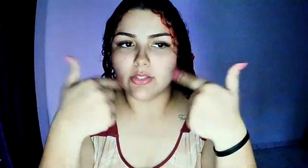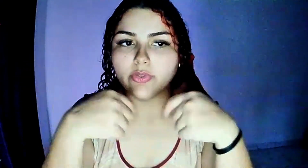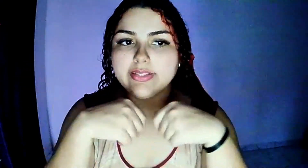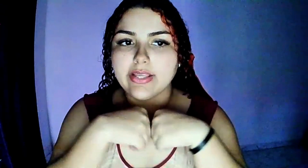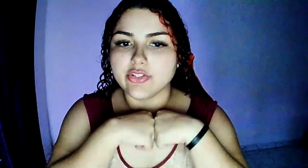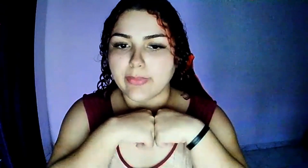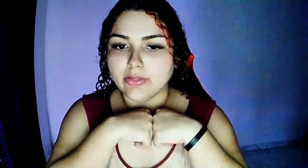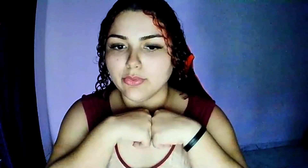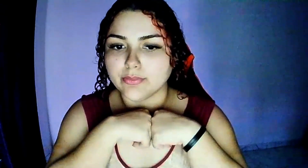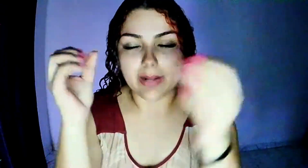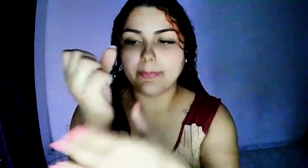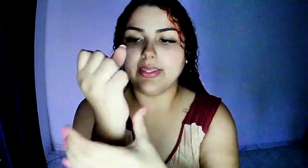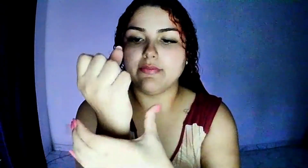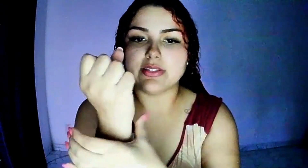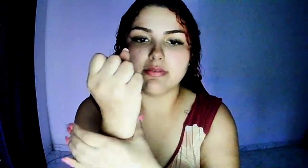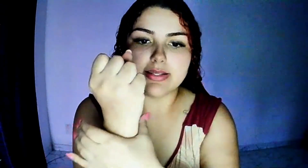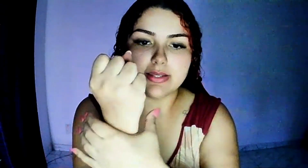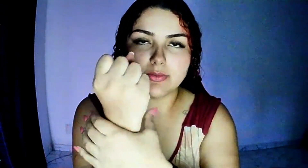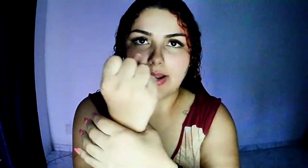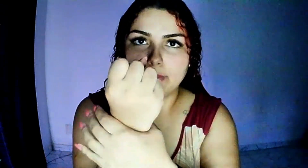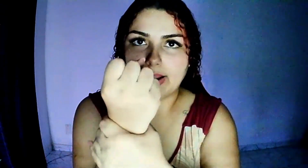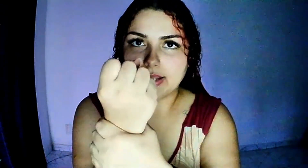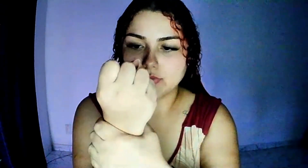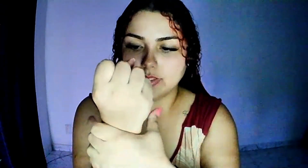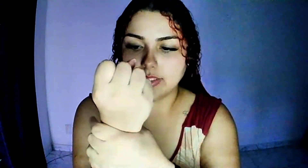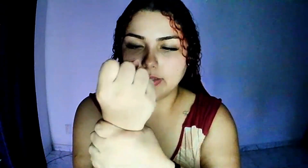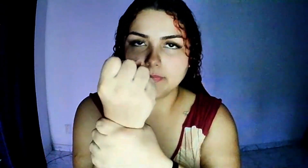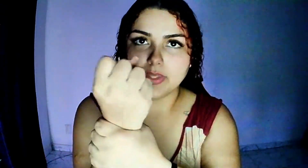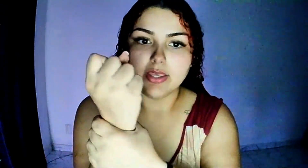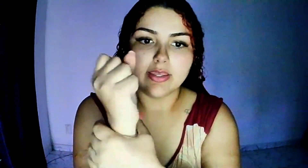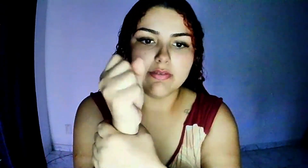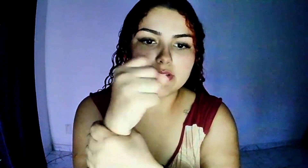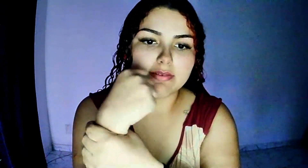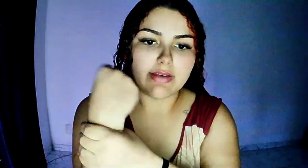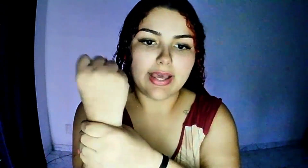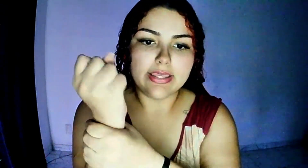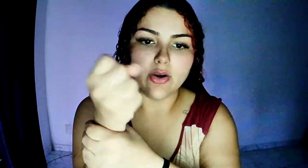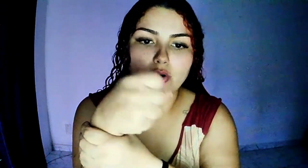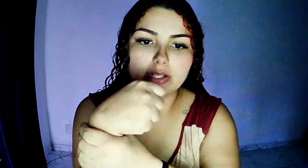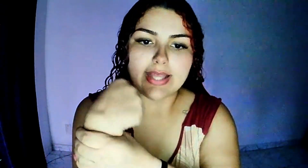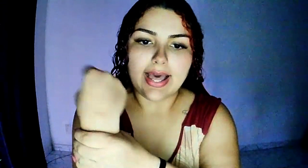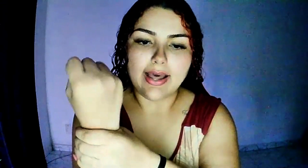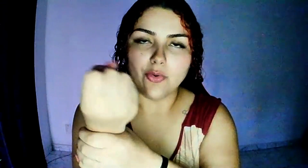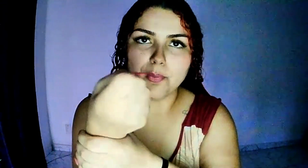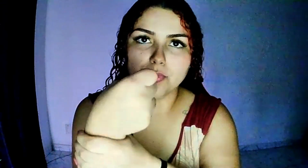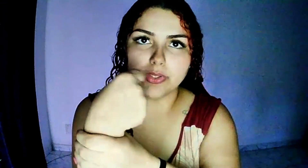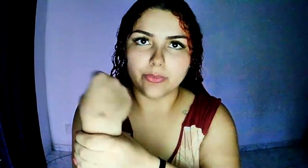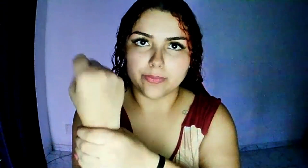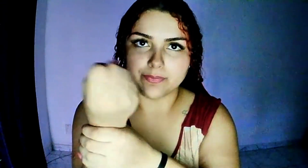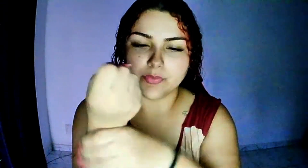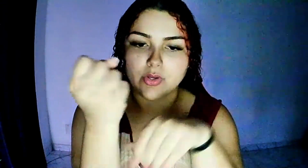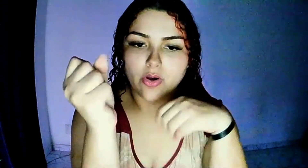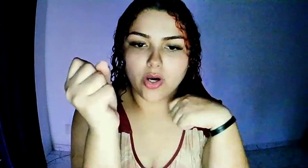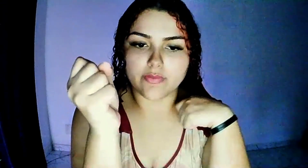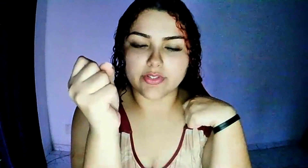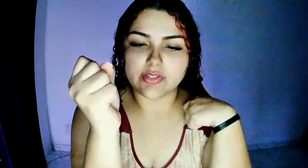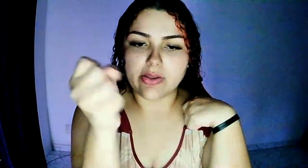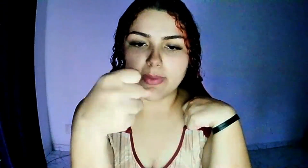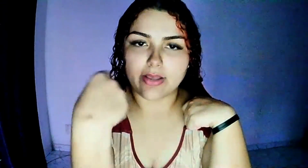no entendimento. Na terapia, você vai segurar o braço aqui e você vai rodar o punho. Ó, sem o braço